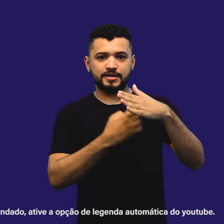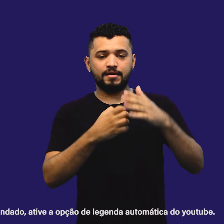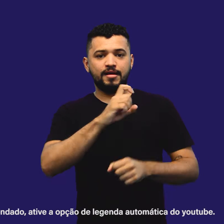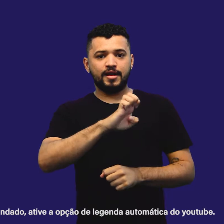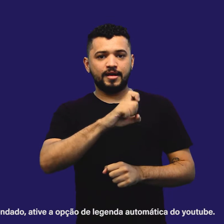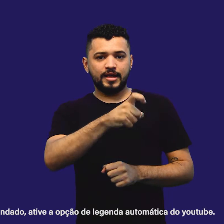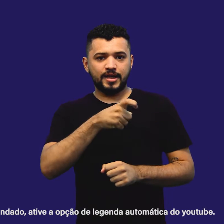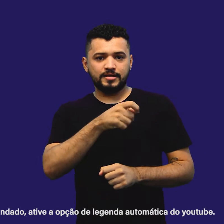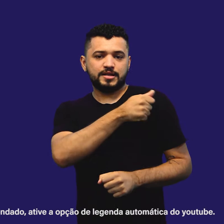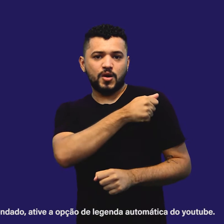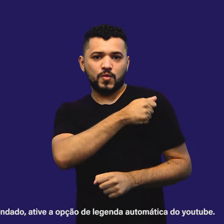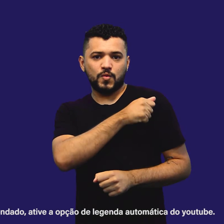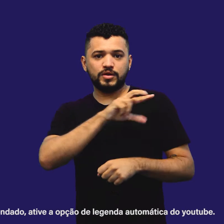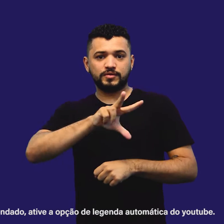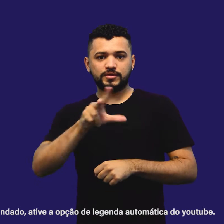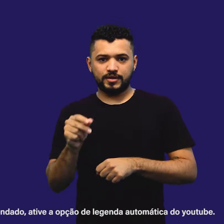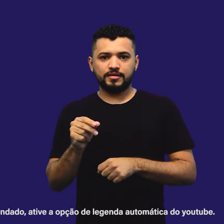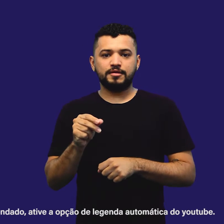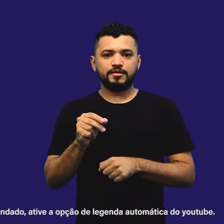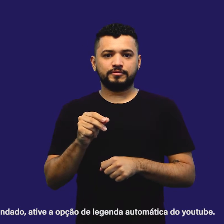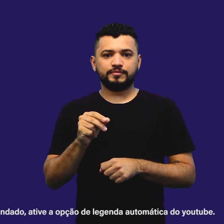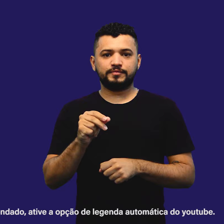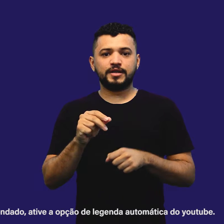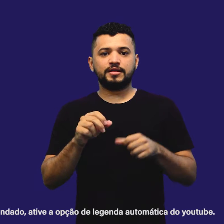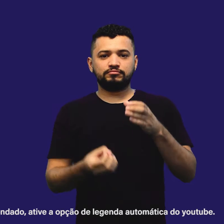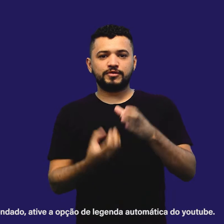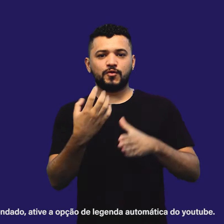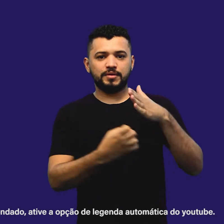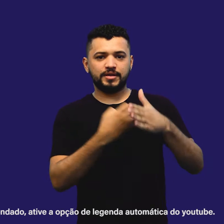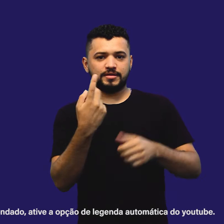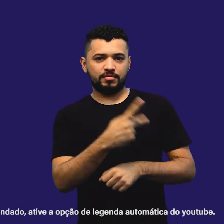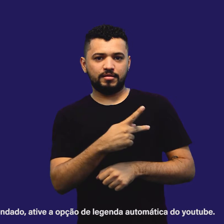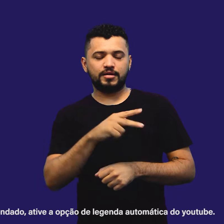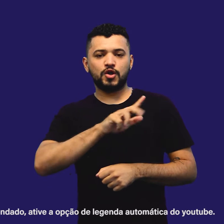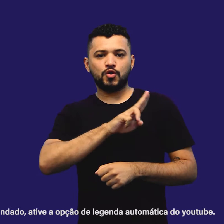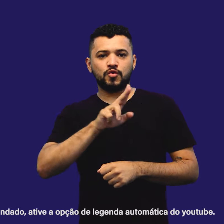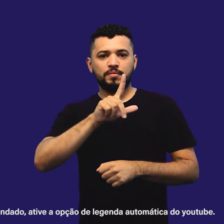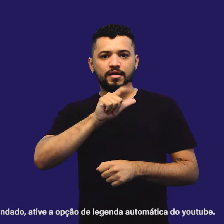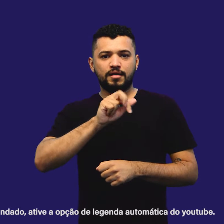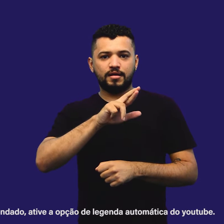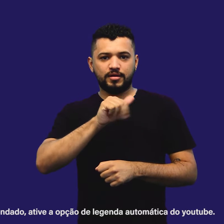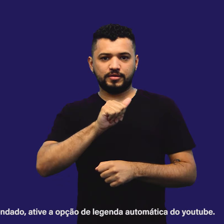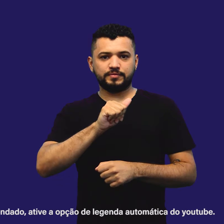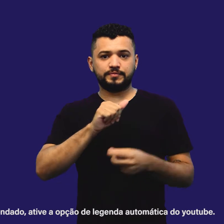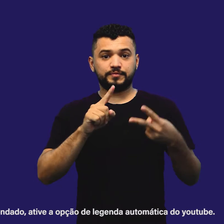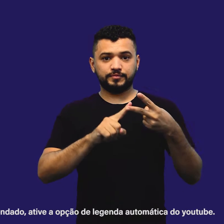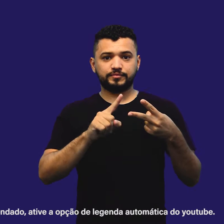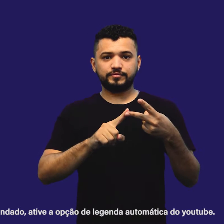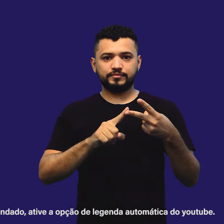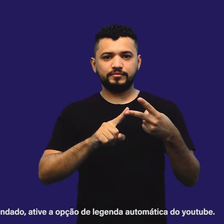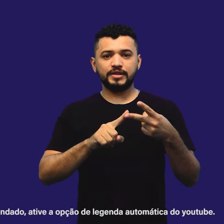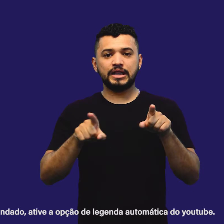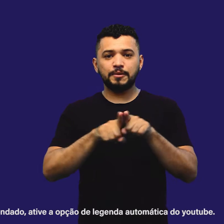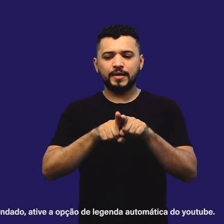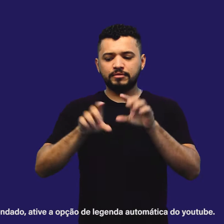de gastronomia do Senac, chefe confeiteira e empreendedora, Lara Monte Alto de Tassis. E a